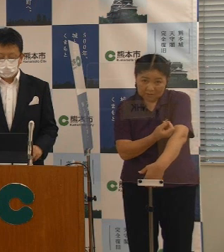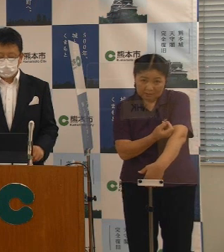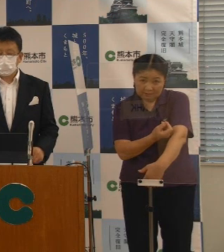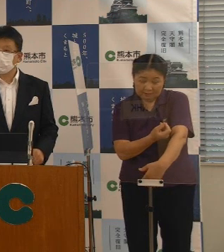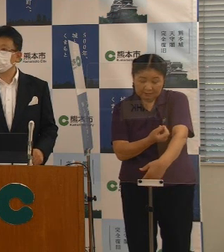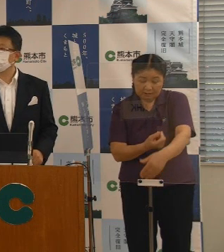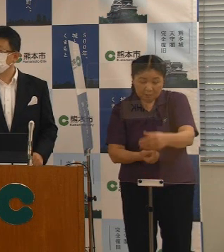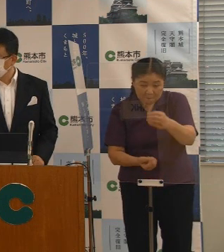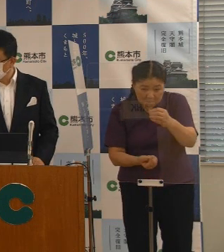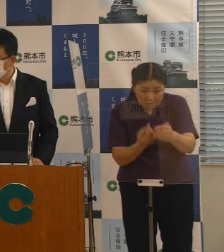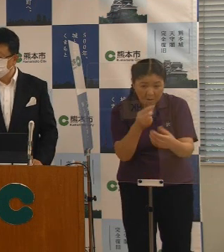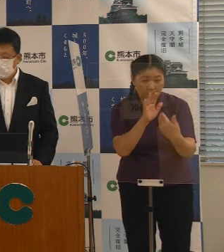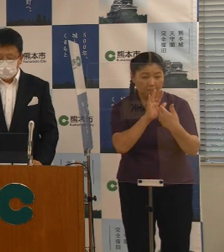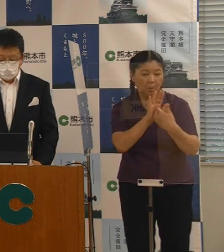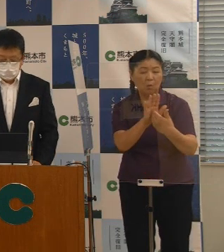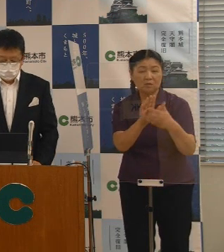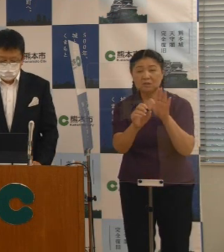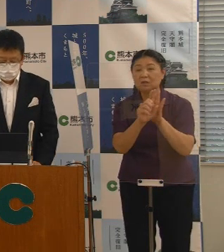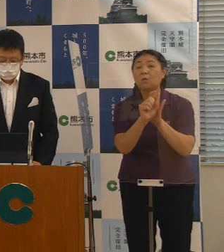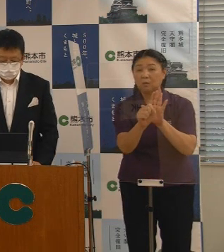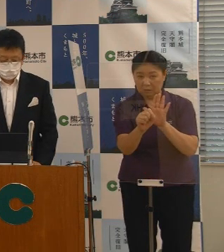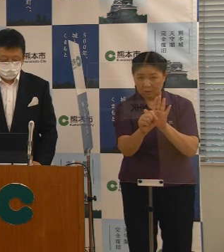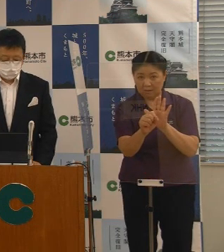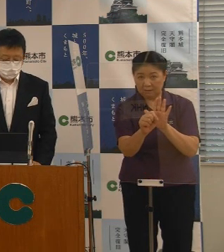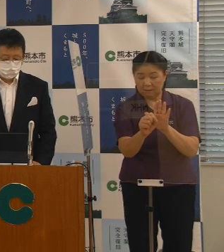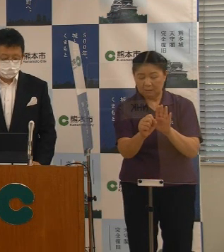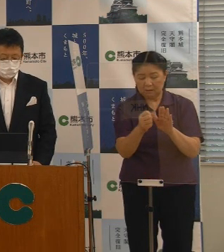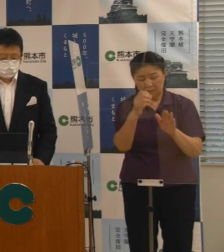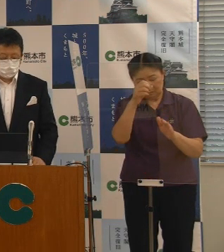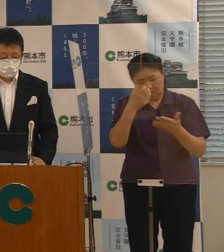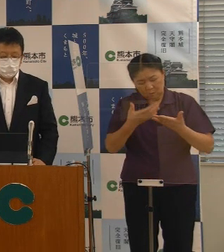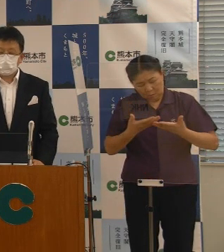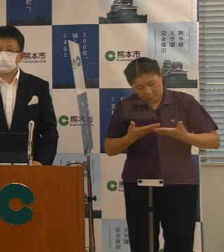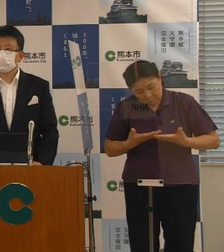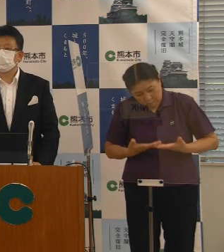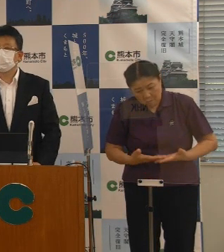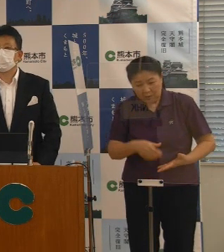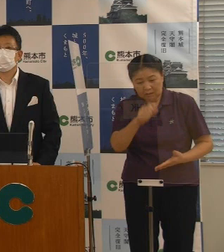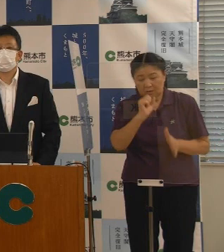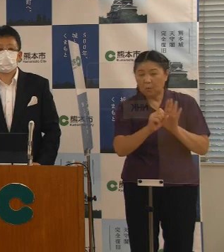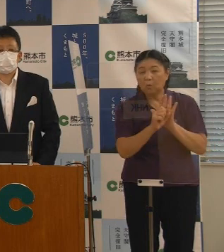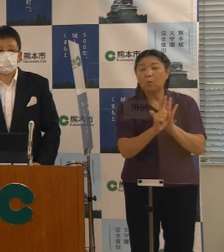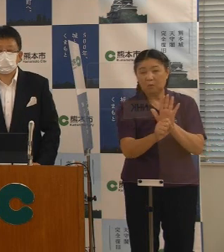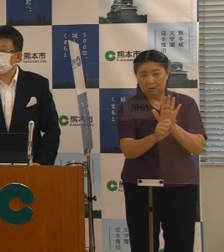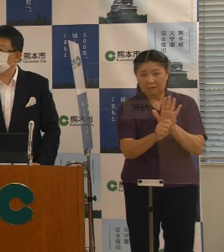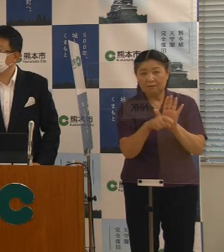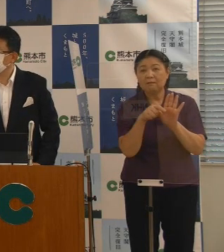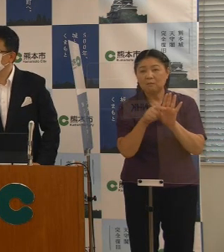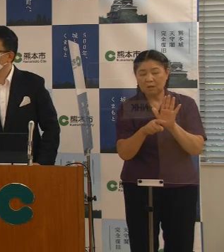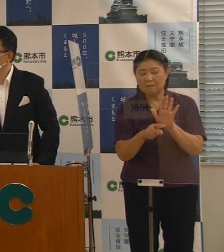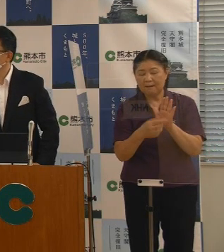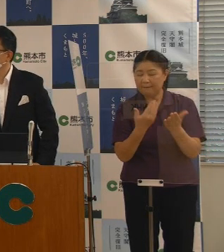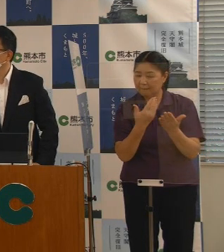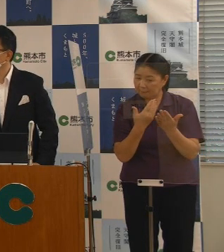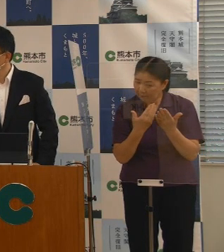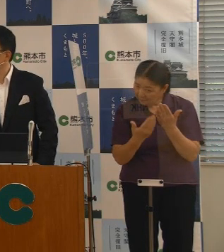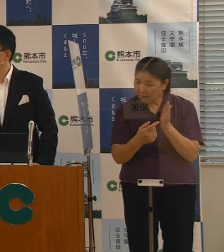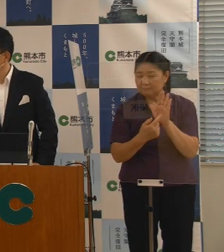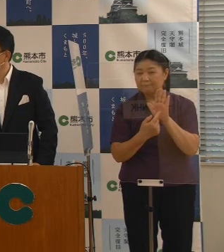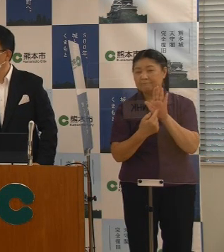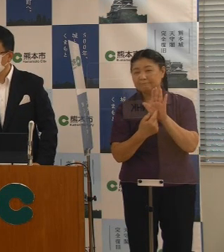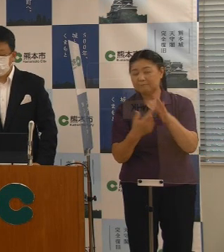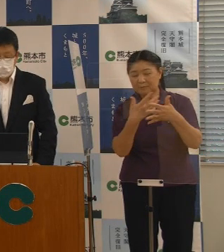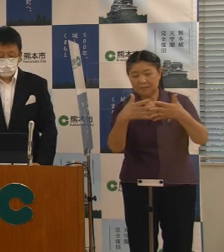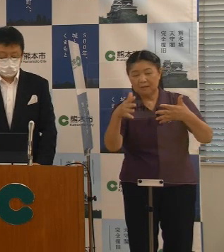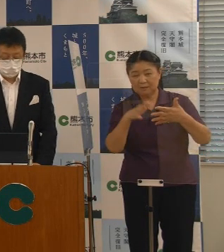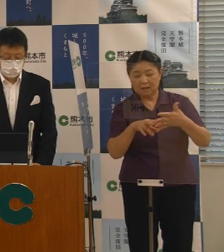この発症の防止効果、あるいは重症化の防止効果が明確にこれは確認をできるというふうにこのデ